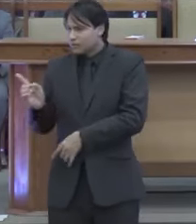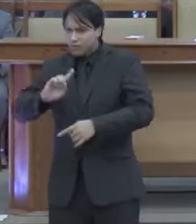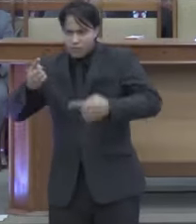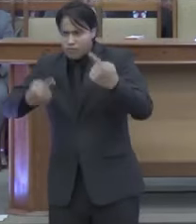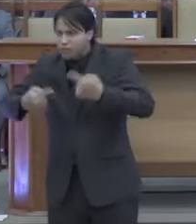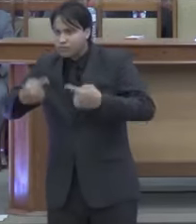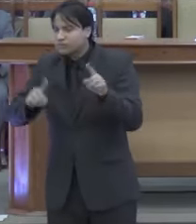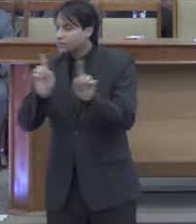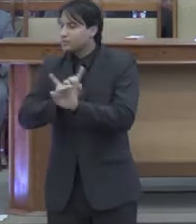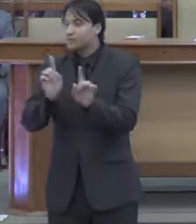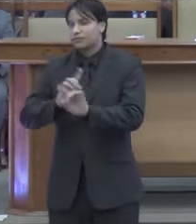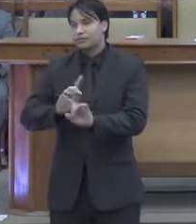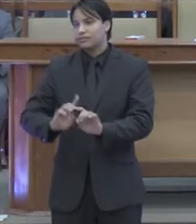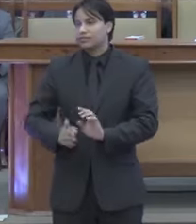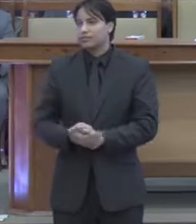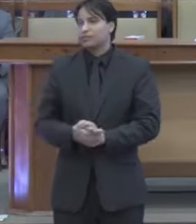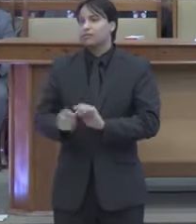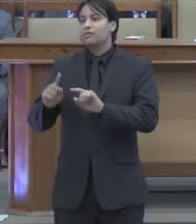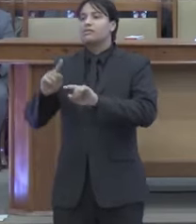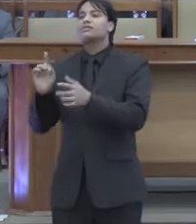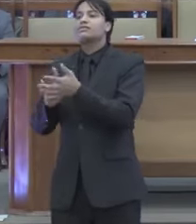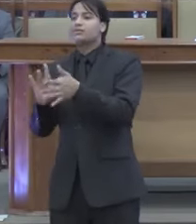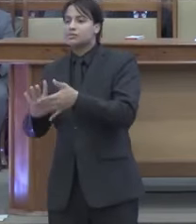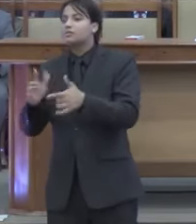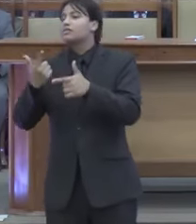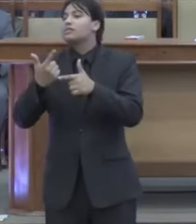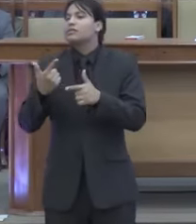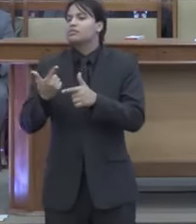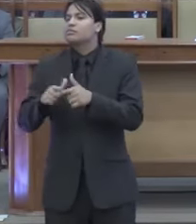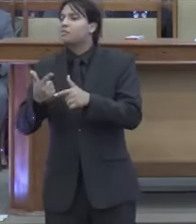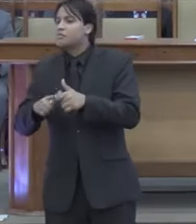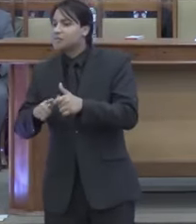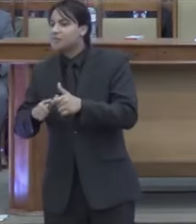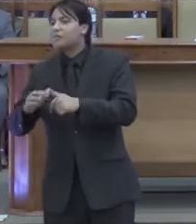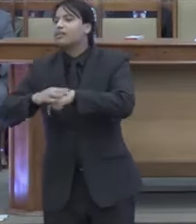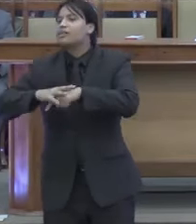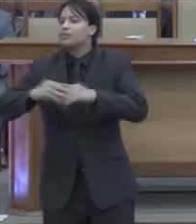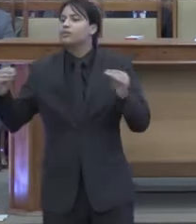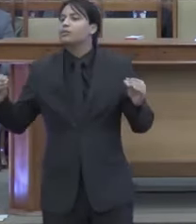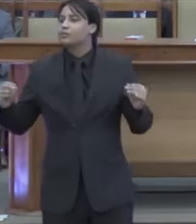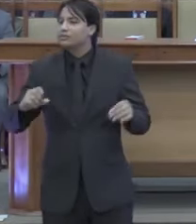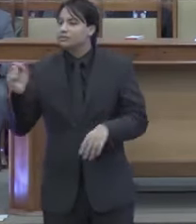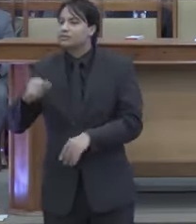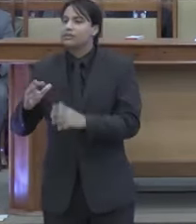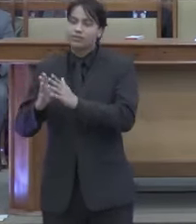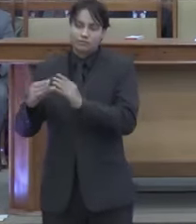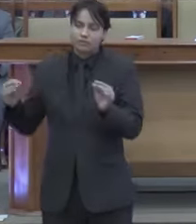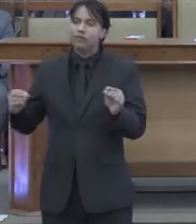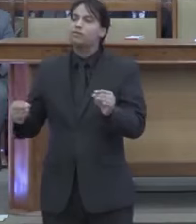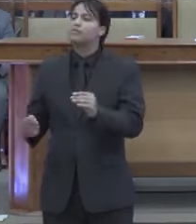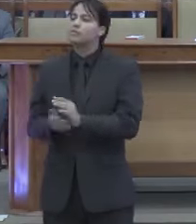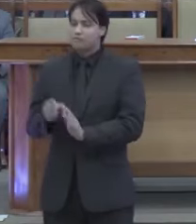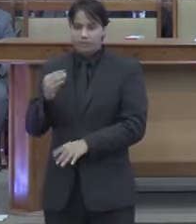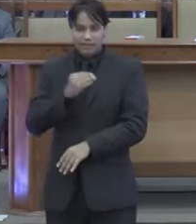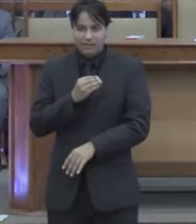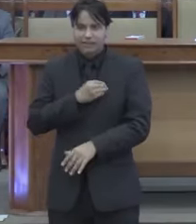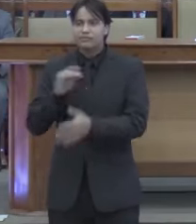política. Ele resolve o problema da alma. Ele resolve o problema do pecado.